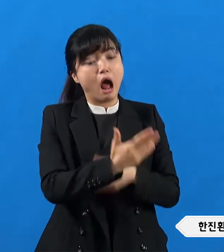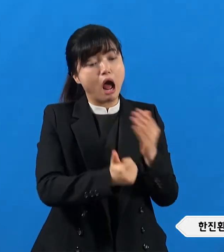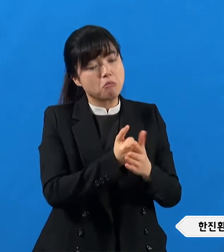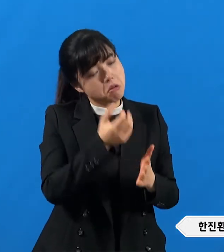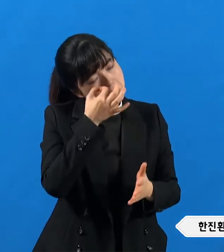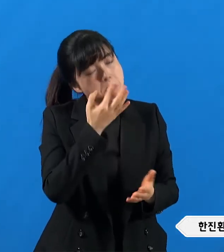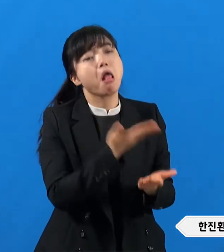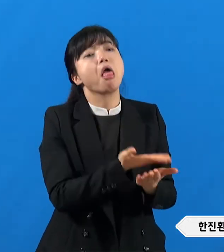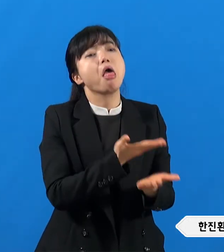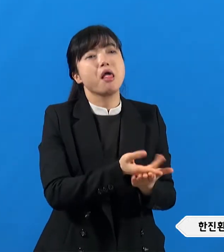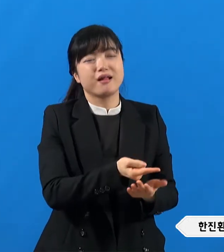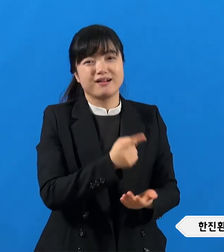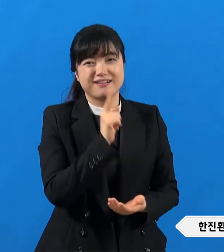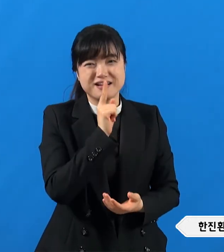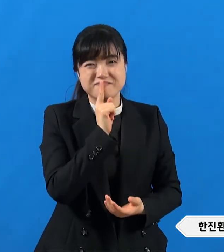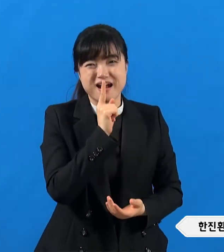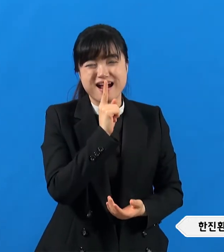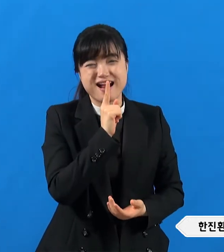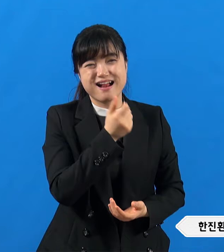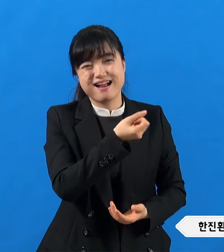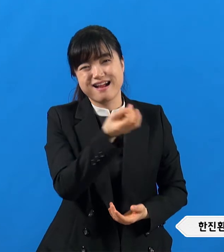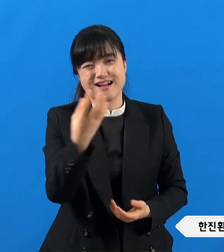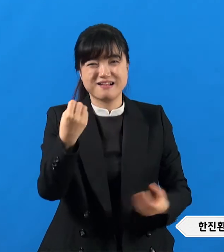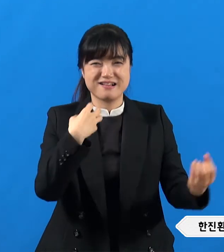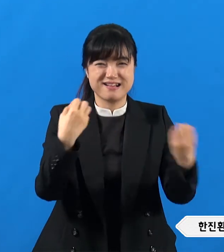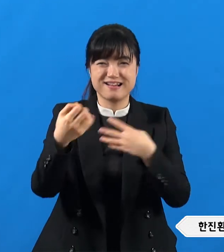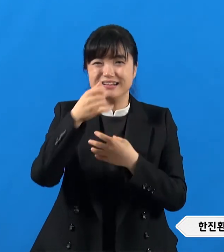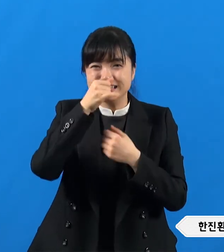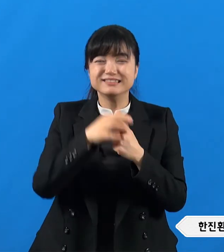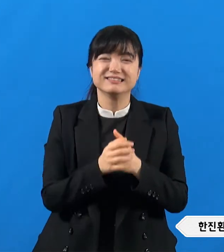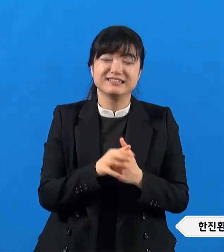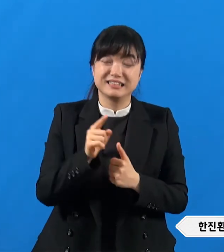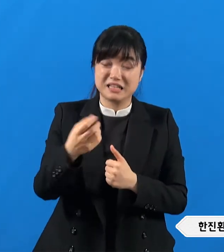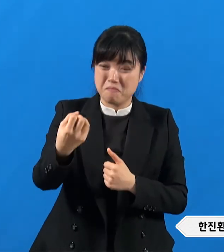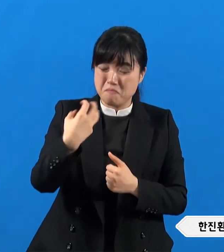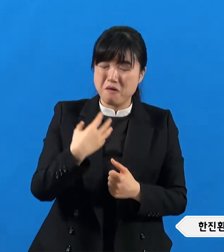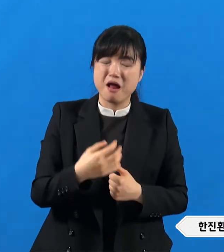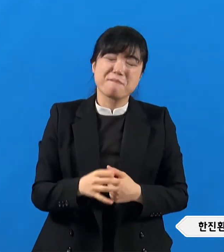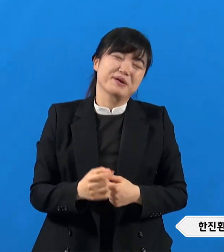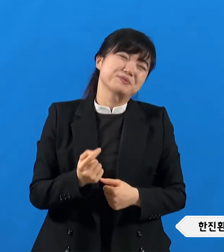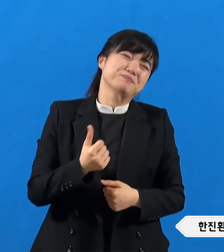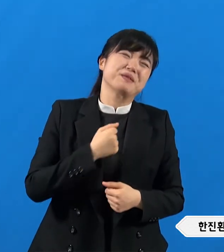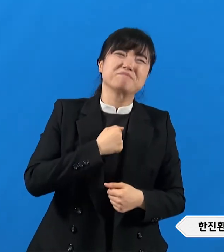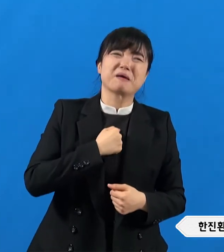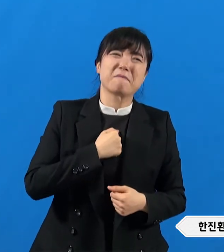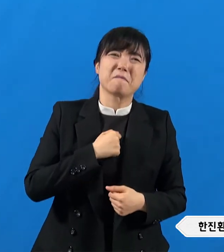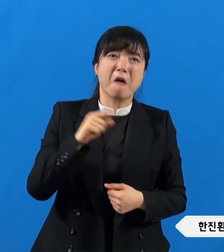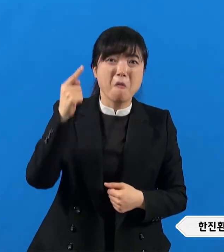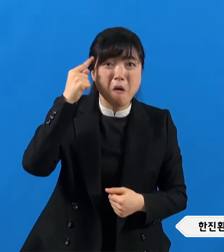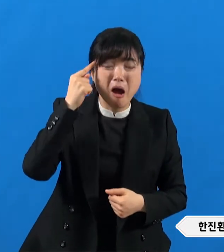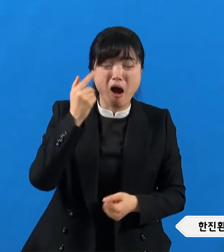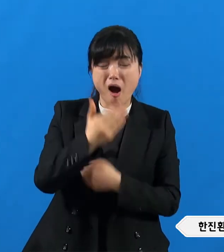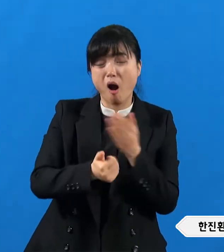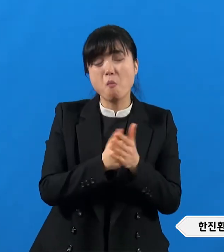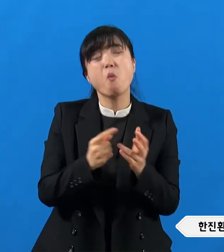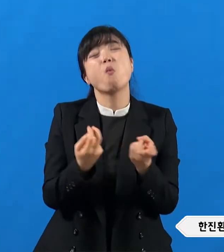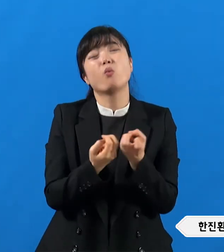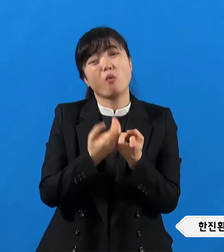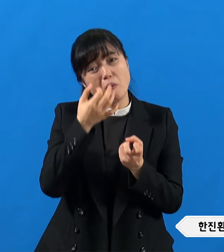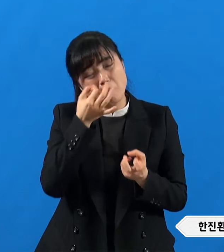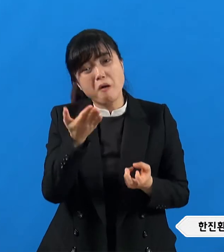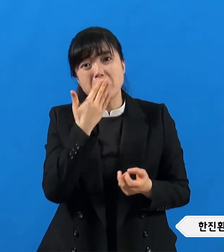보여주시오, 그러는 분들이 있습니다. 그러면 참 답답하지요. 우리가 하나님을 어떻게 보여줍니까?